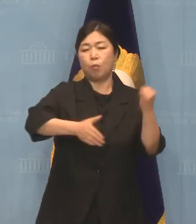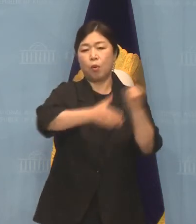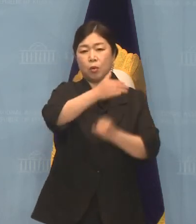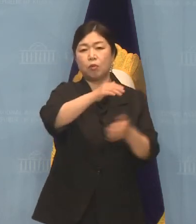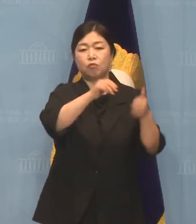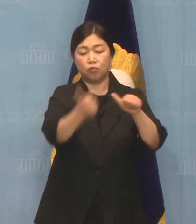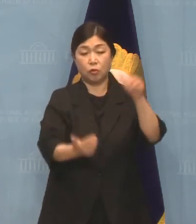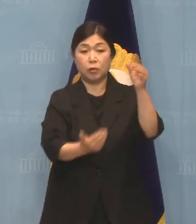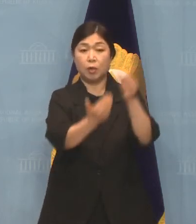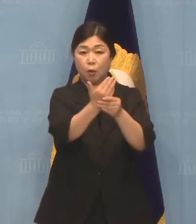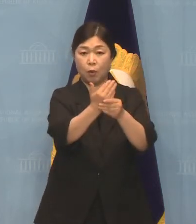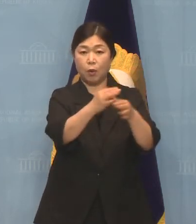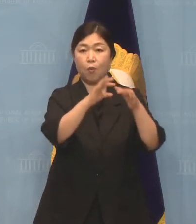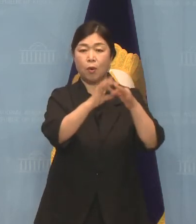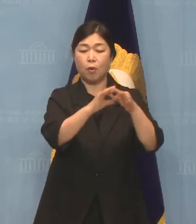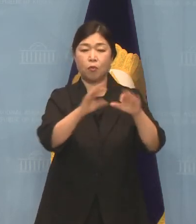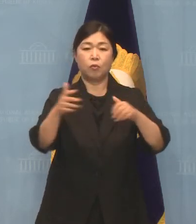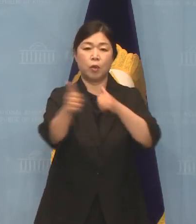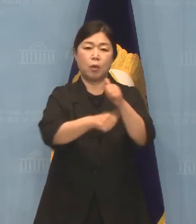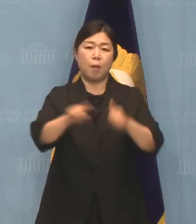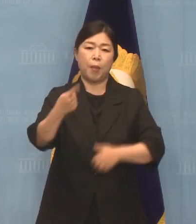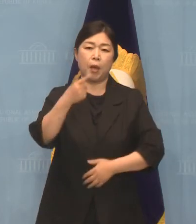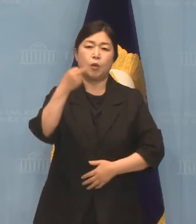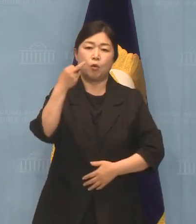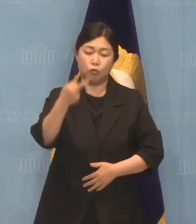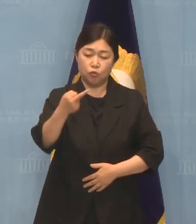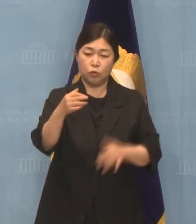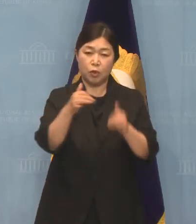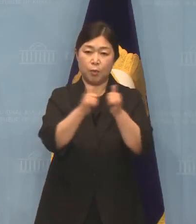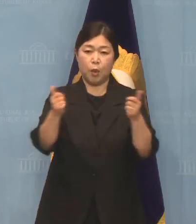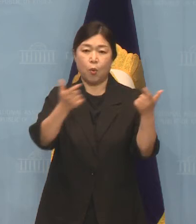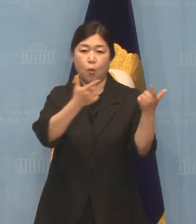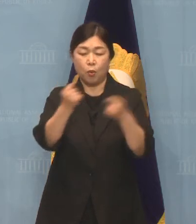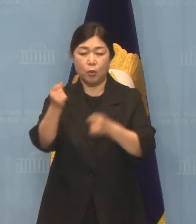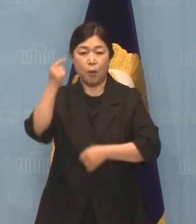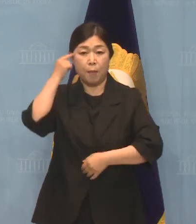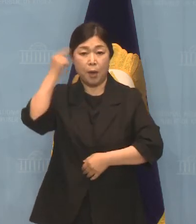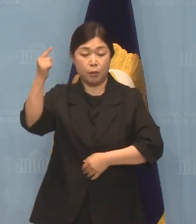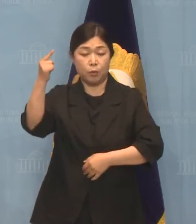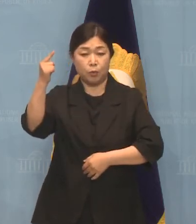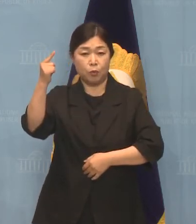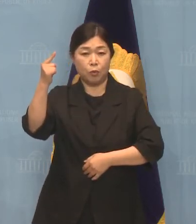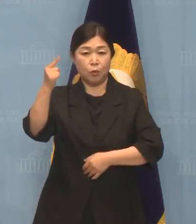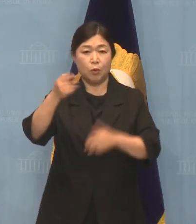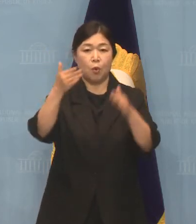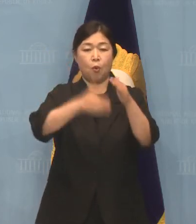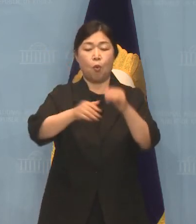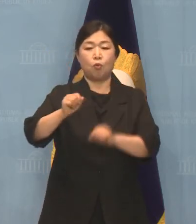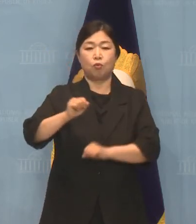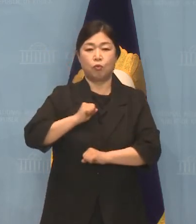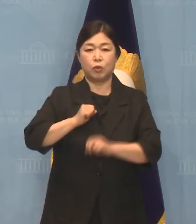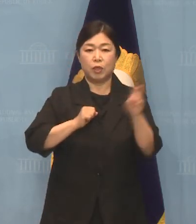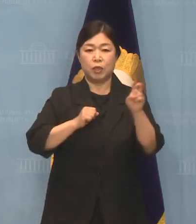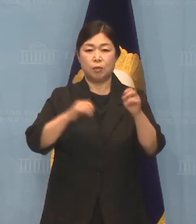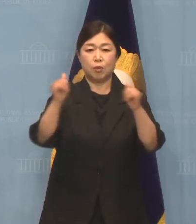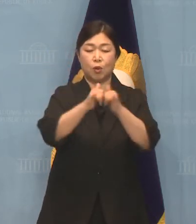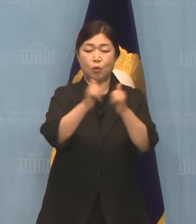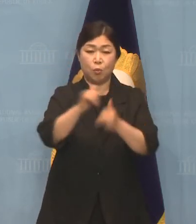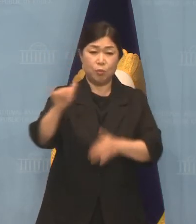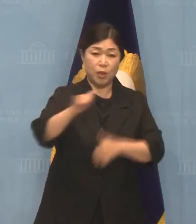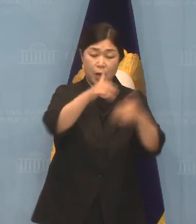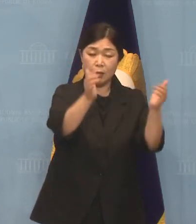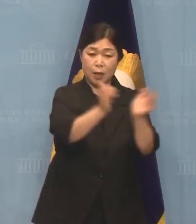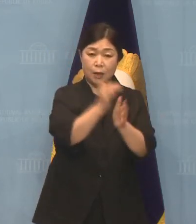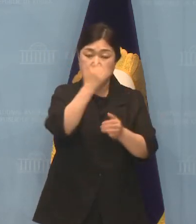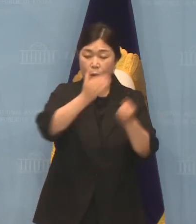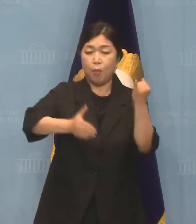사건과 관련하여 국회의원 112명의 공동 발의로 공군 20 전투비행단